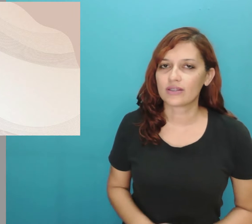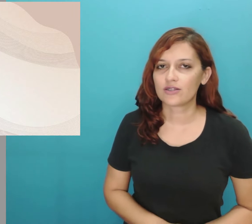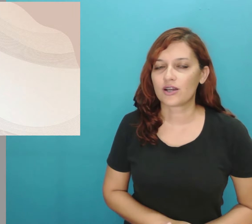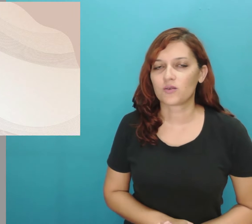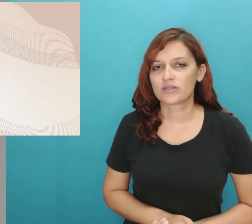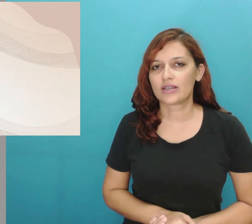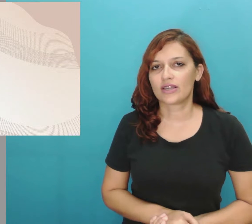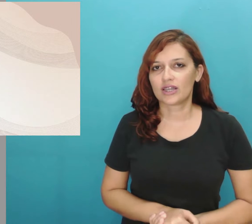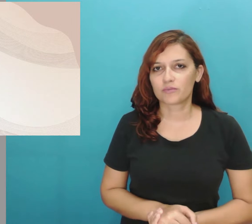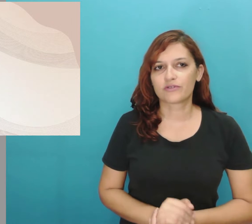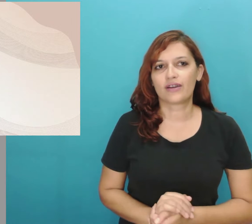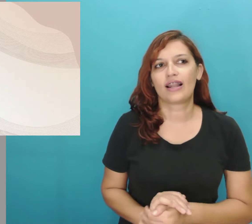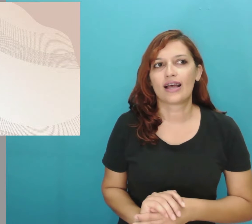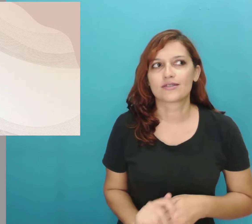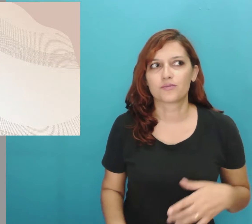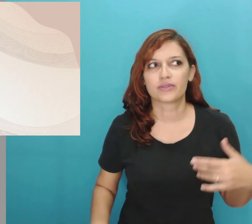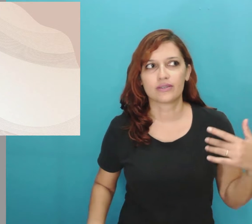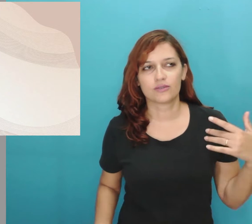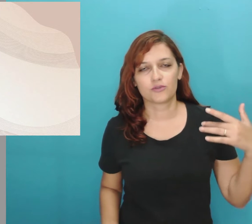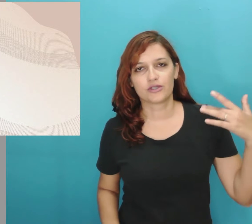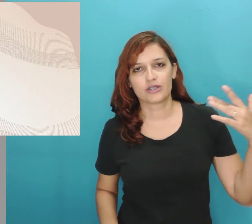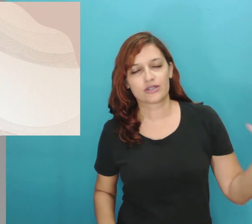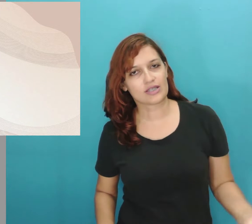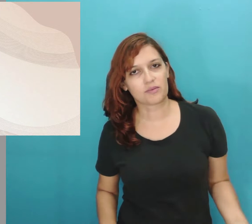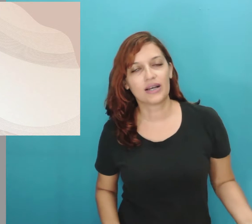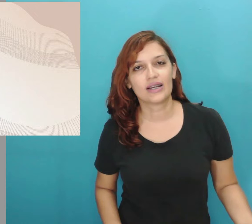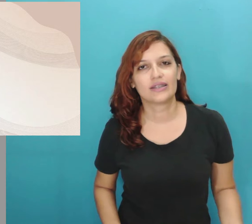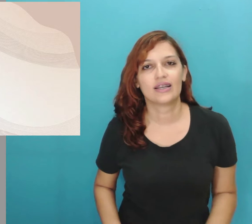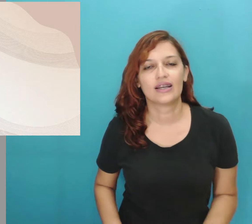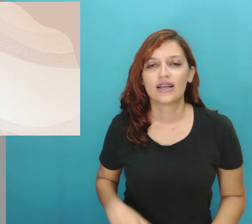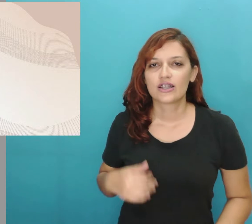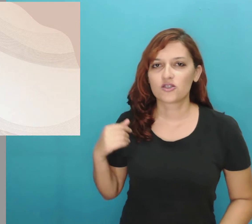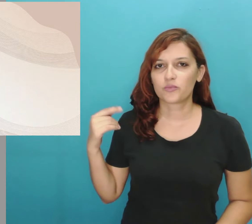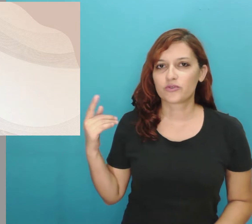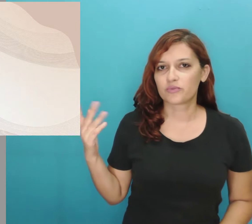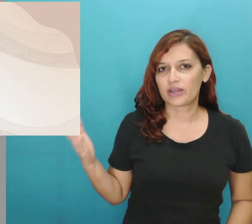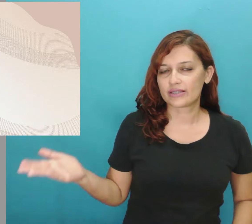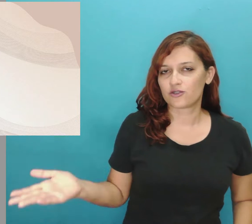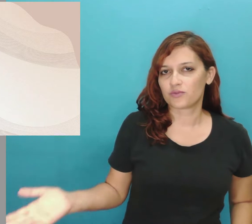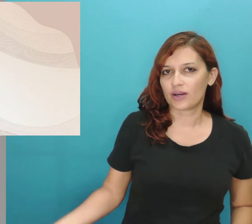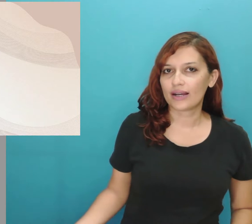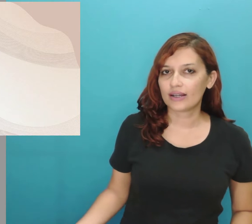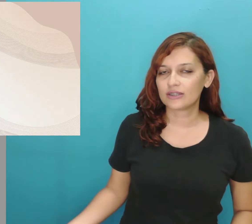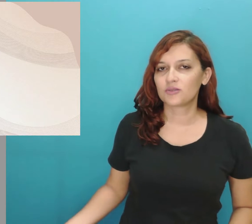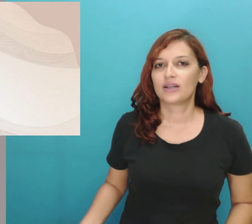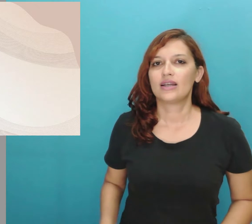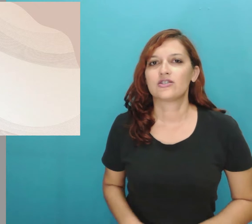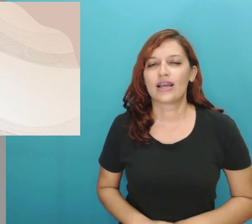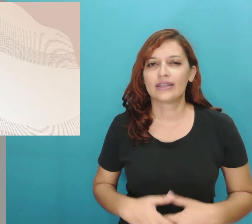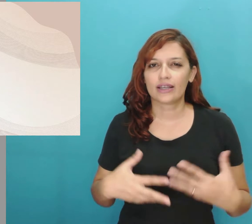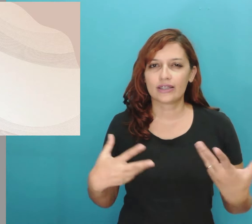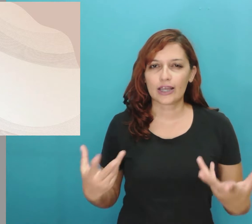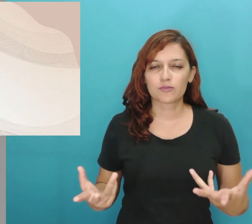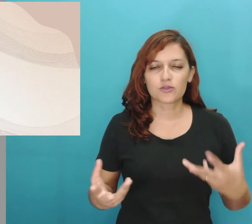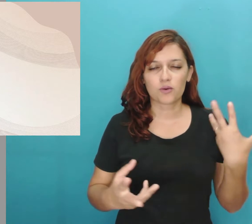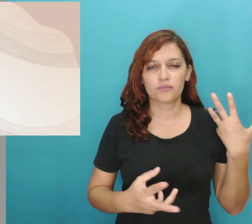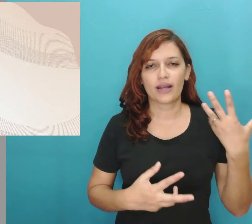Já conseguimos falar sobre os dias da semana, sobre os meses do ano, já entendemos como é